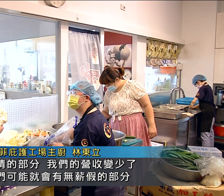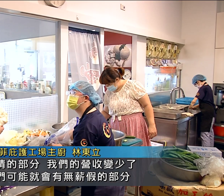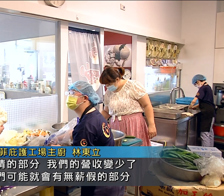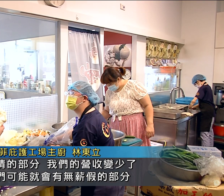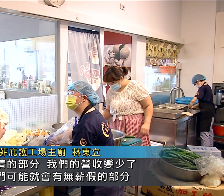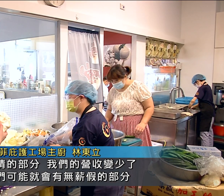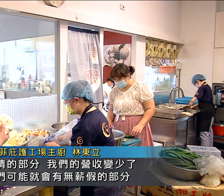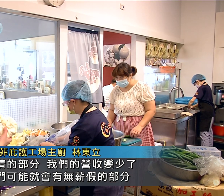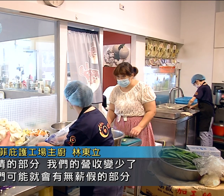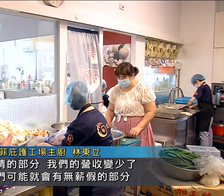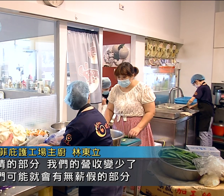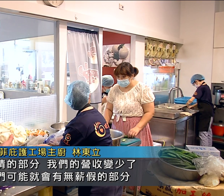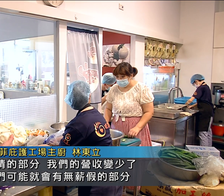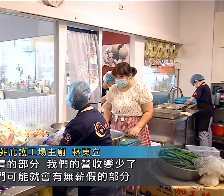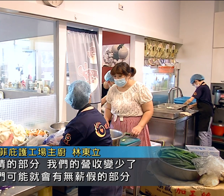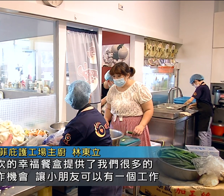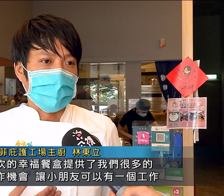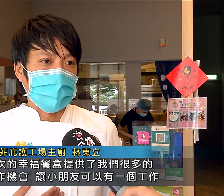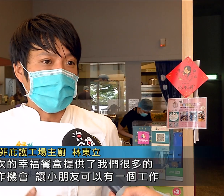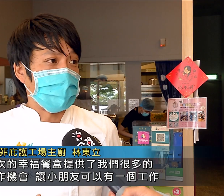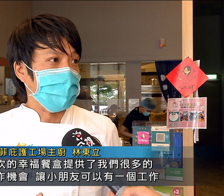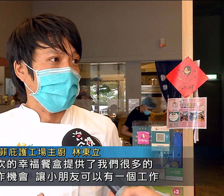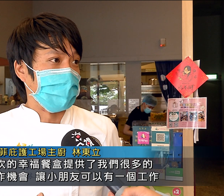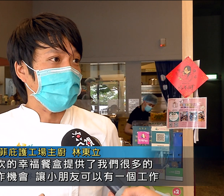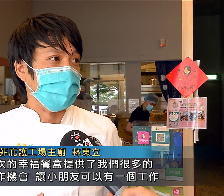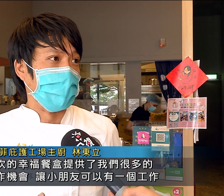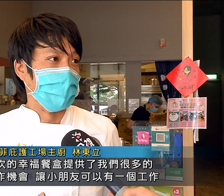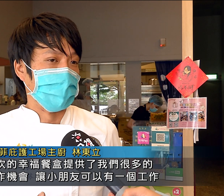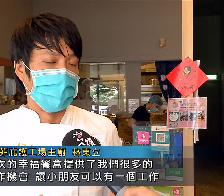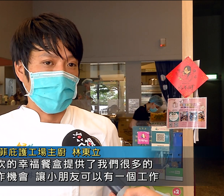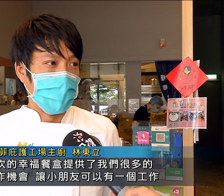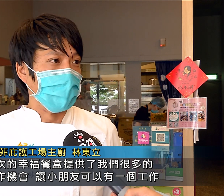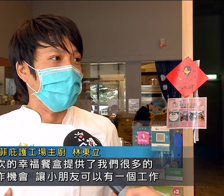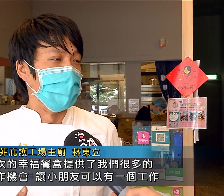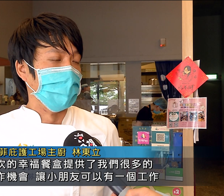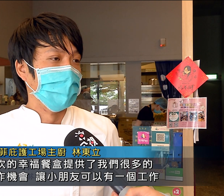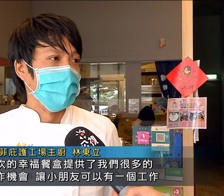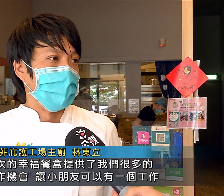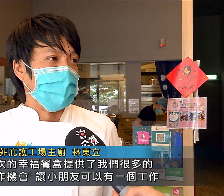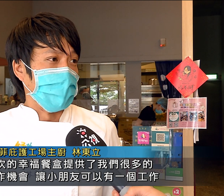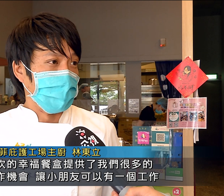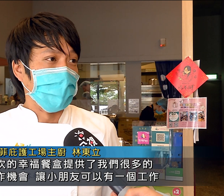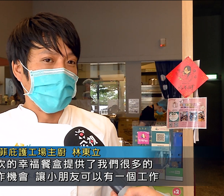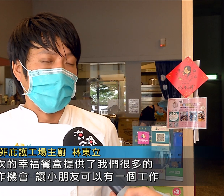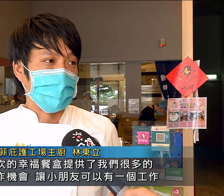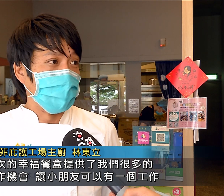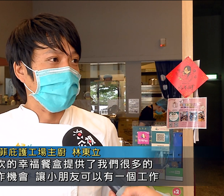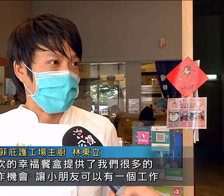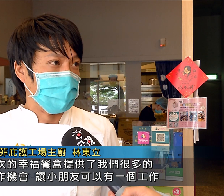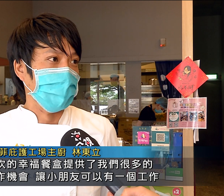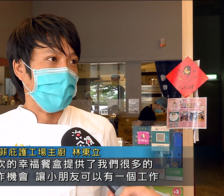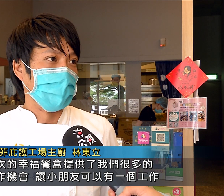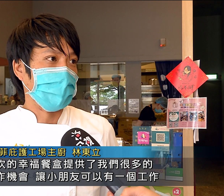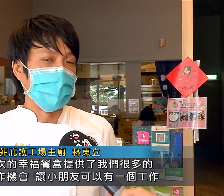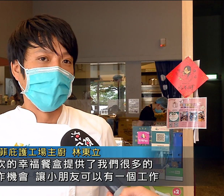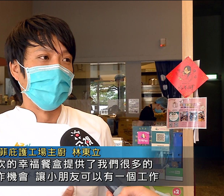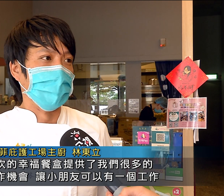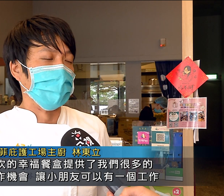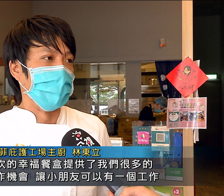能就会有无薪假的部分。这次的幸福餐盒呢，提供了我们很多的工作机会，让小朋友可以